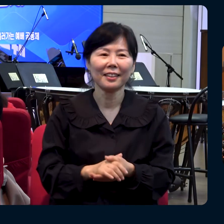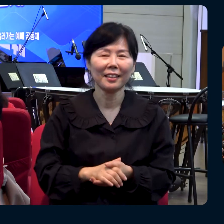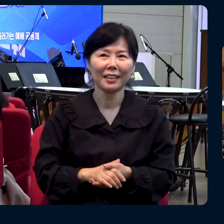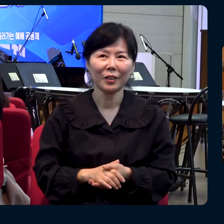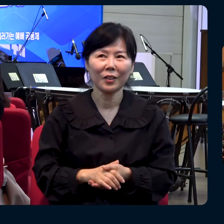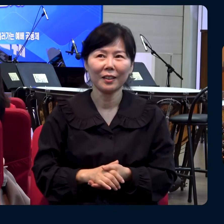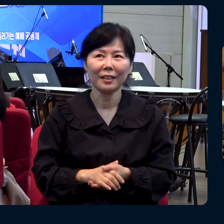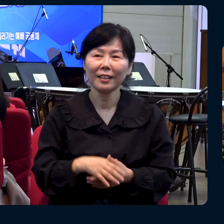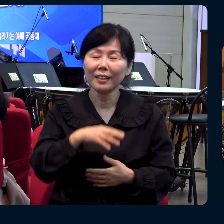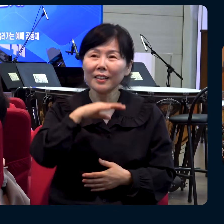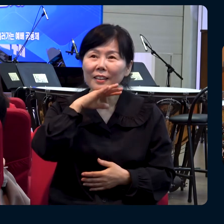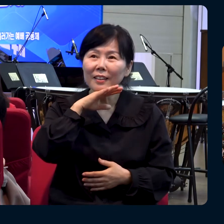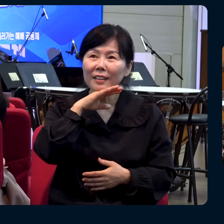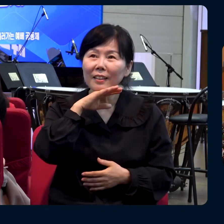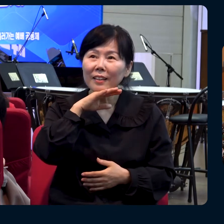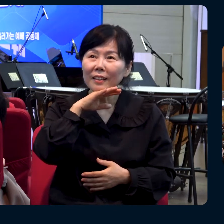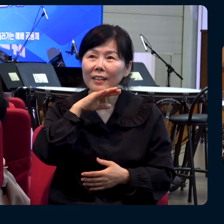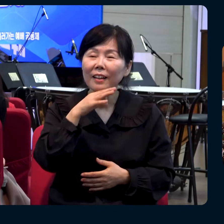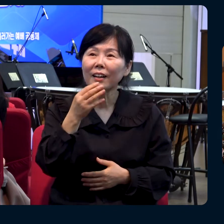고3?